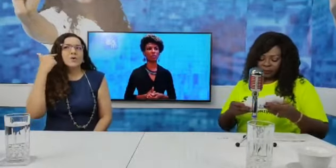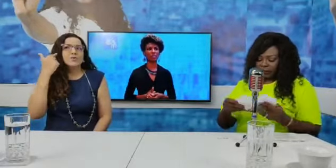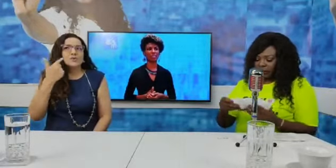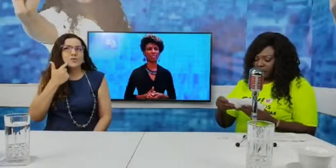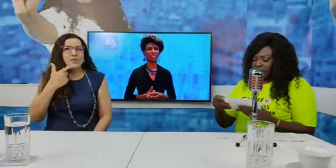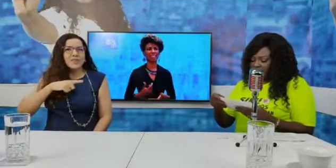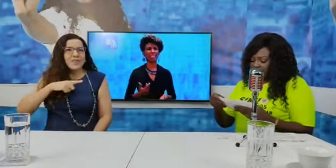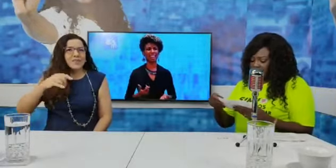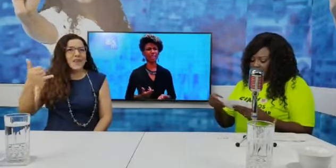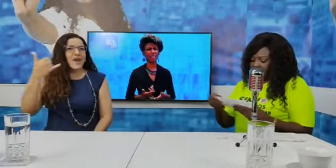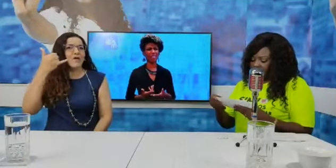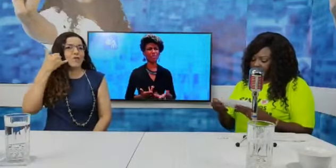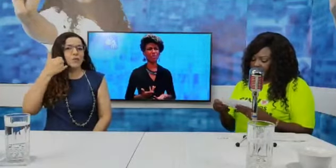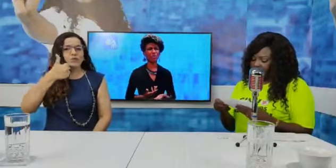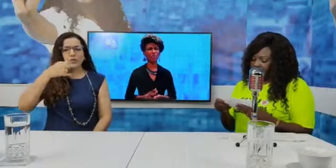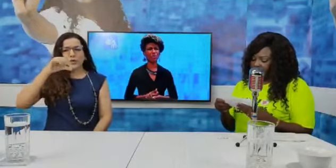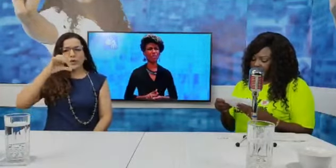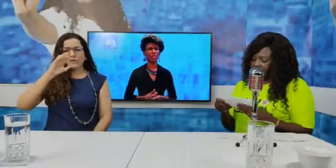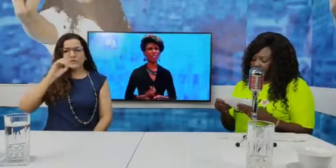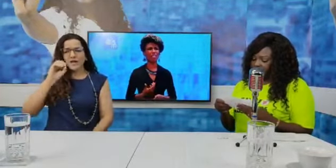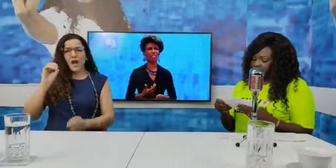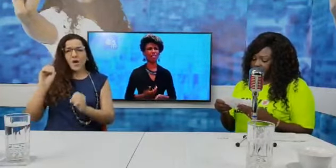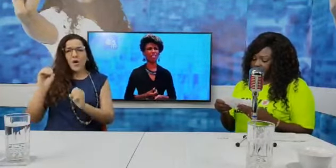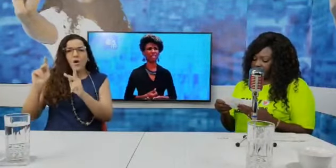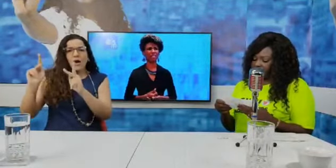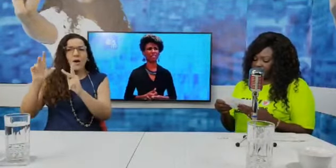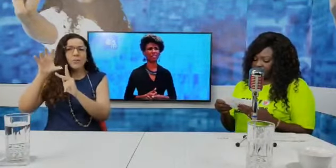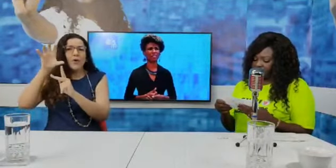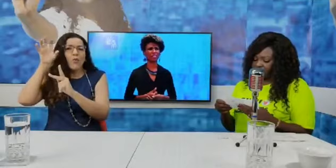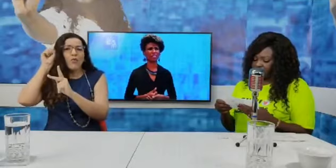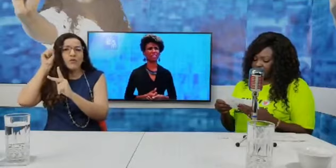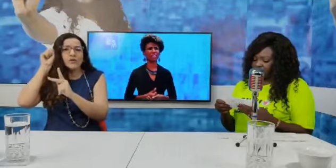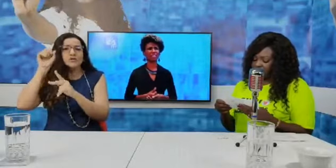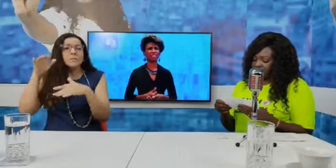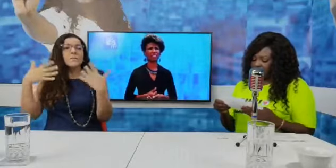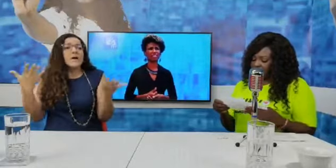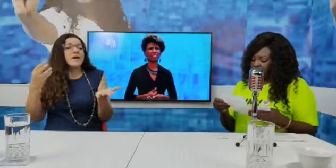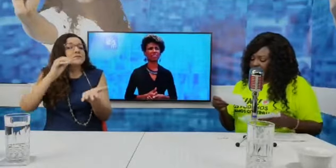ajuda? Ligar, mas eu sou surdo, como é que eu vou ligar? Usar o telefone?